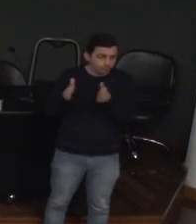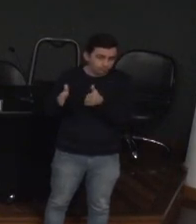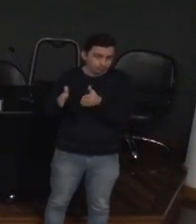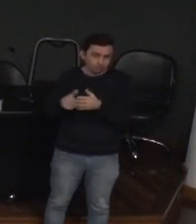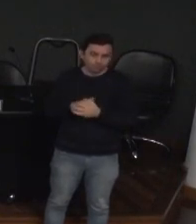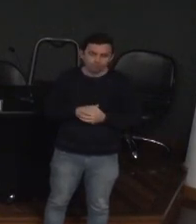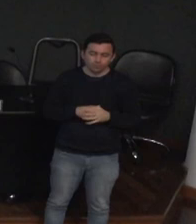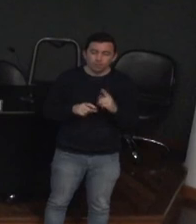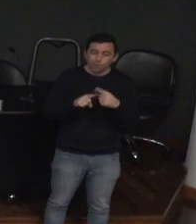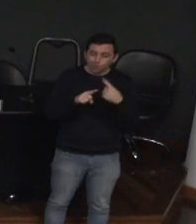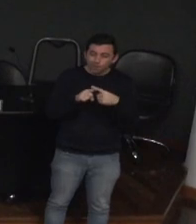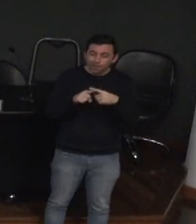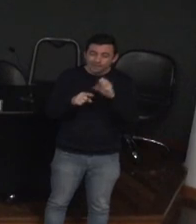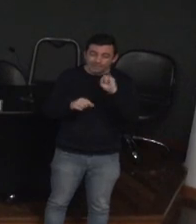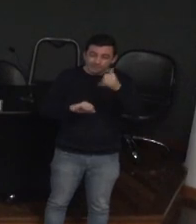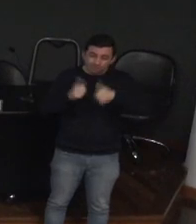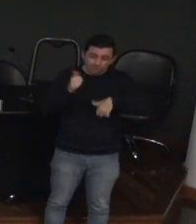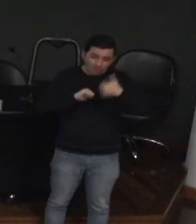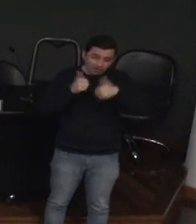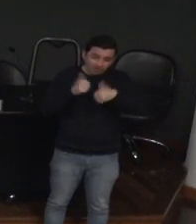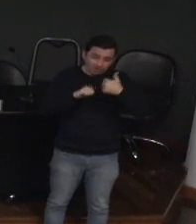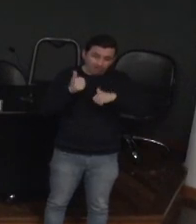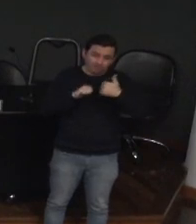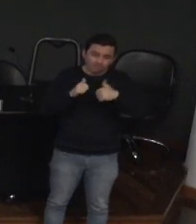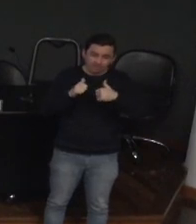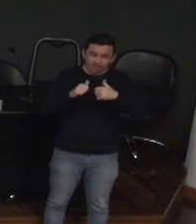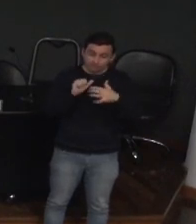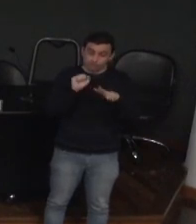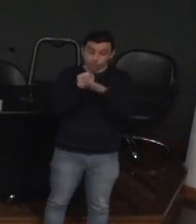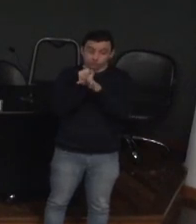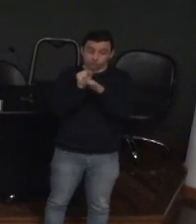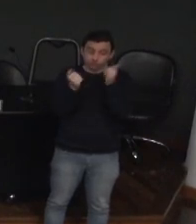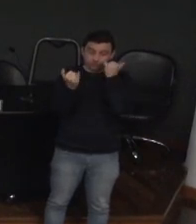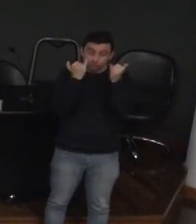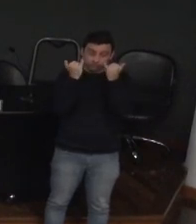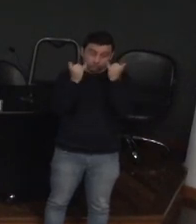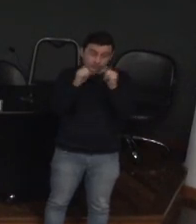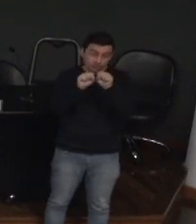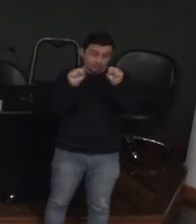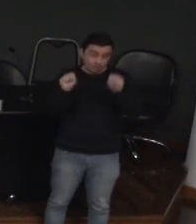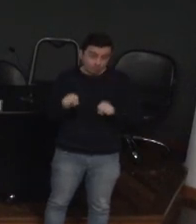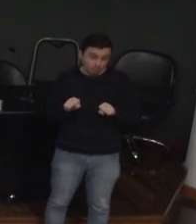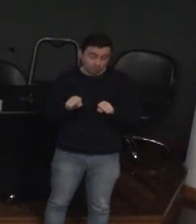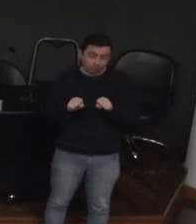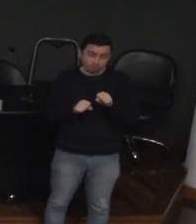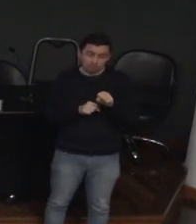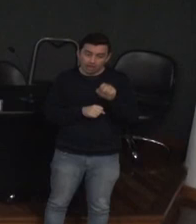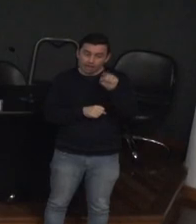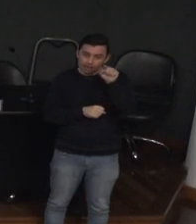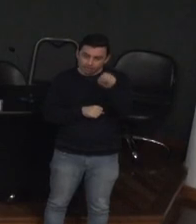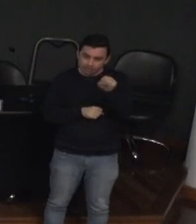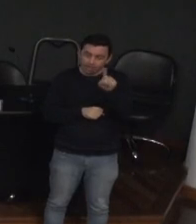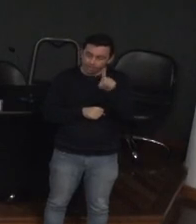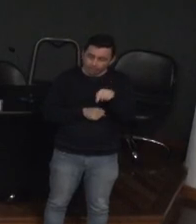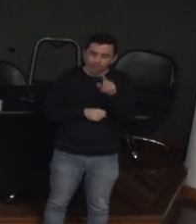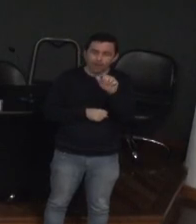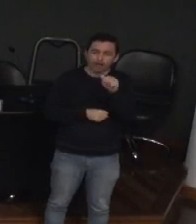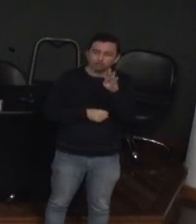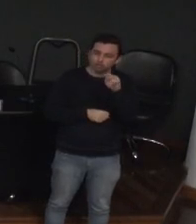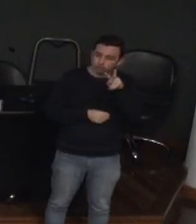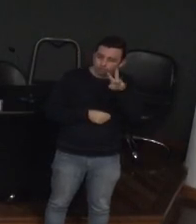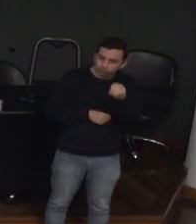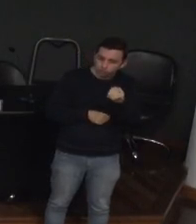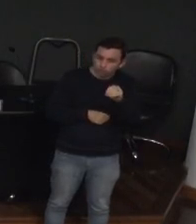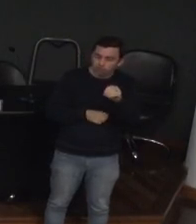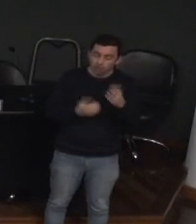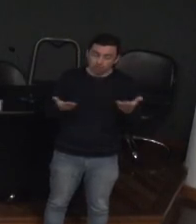se a gente estivesse avaliando a segurança da informação no sistema X. Daí seria um ativo. O que você